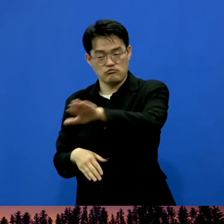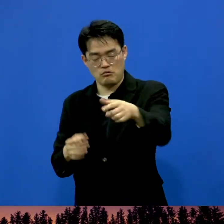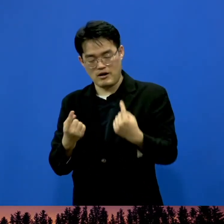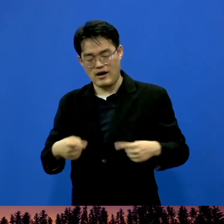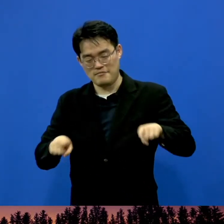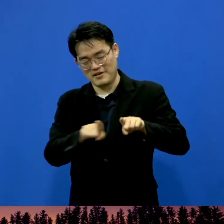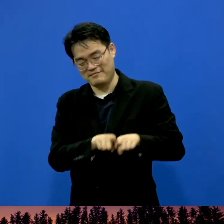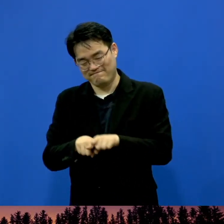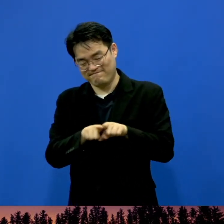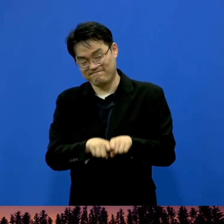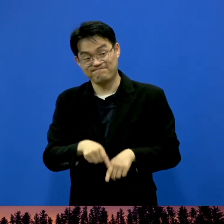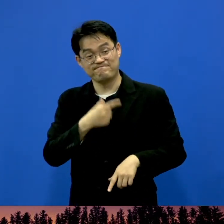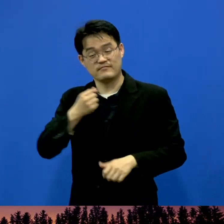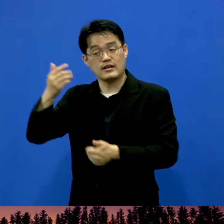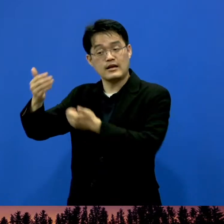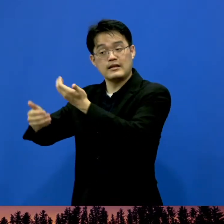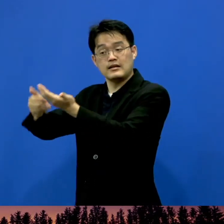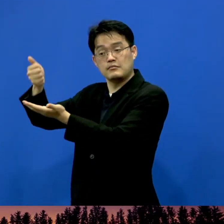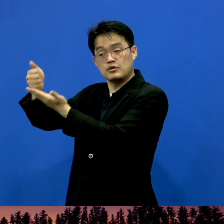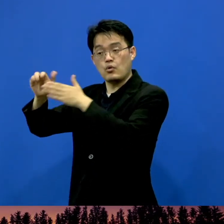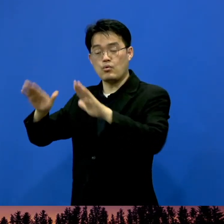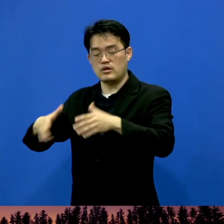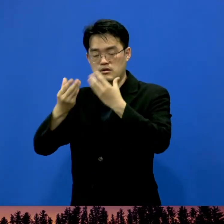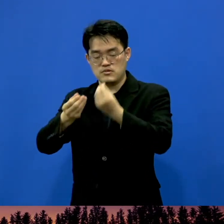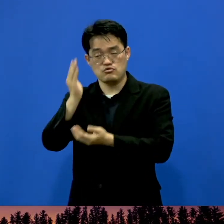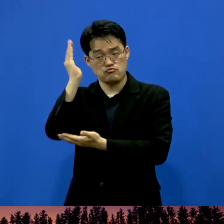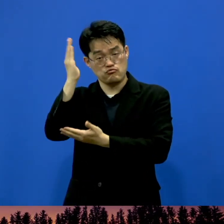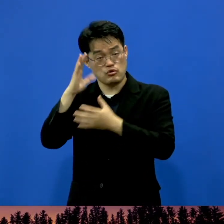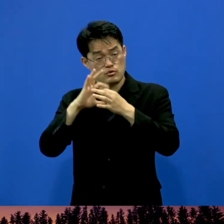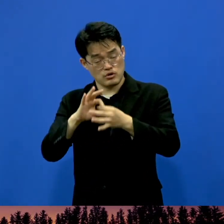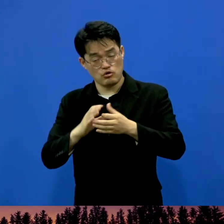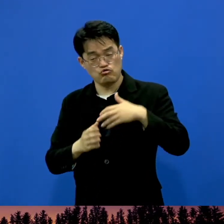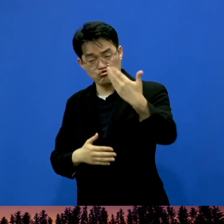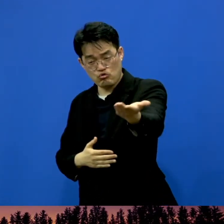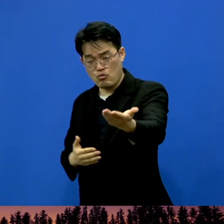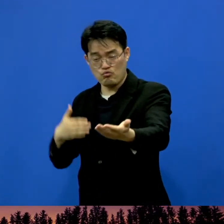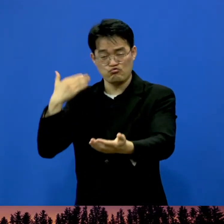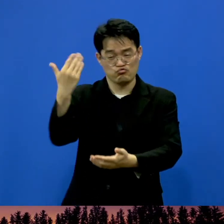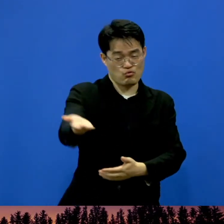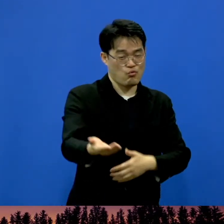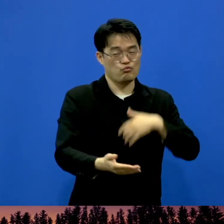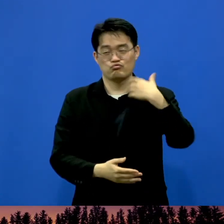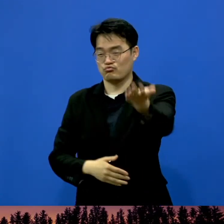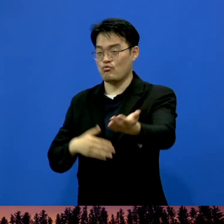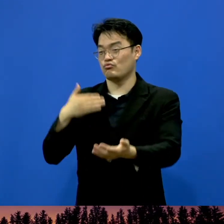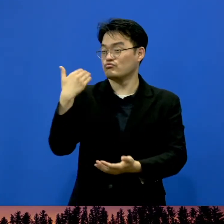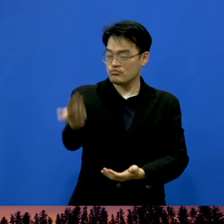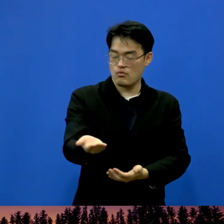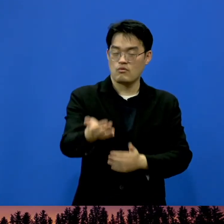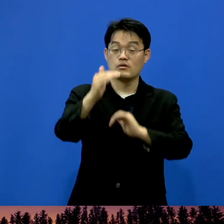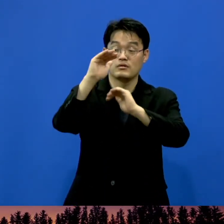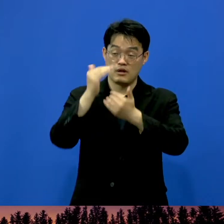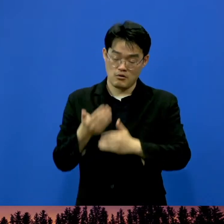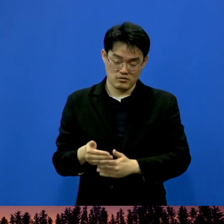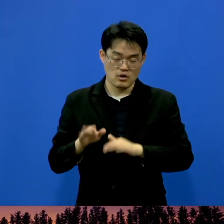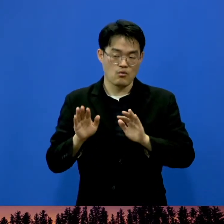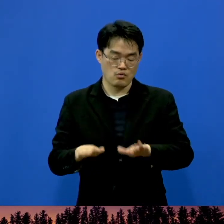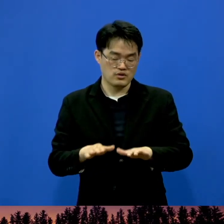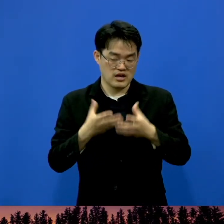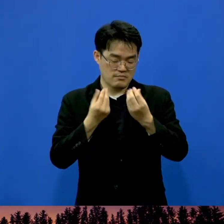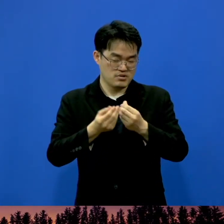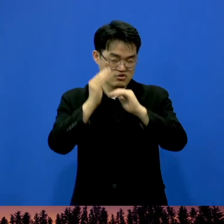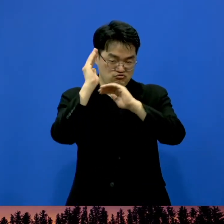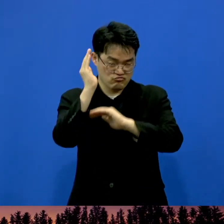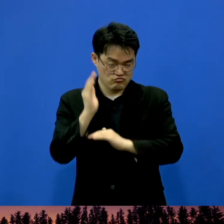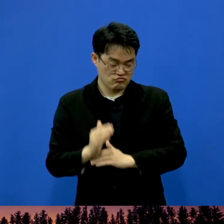원하시는 하나님은 오늘 이 비유를 통해서도 주고 또 주는 이 이미지를 우리에게 알려주고 있습니다.